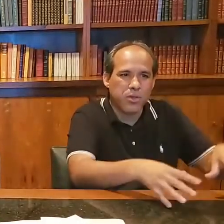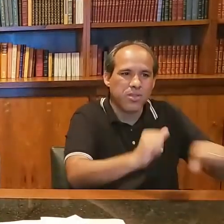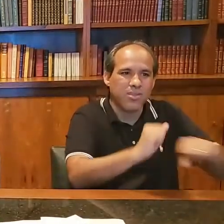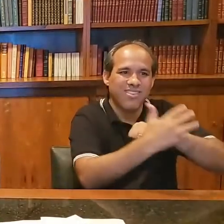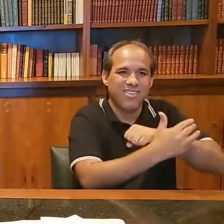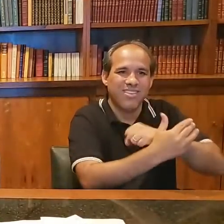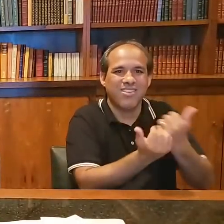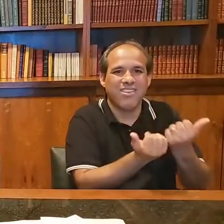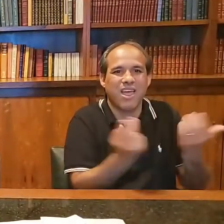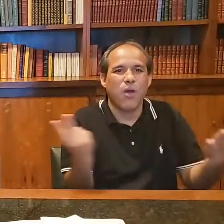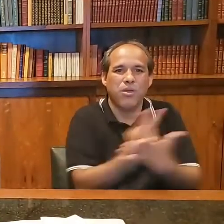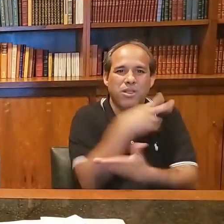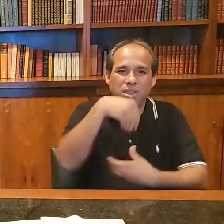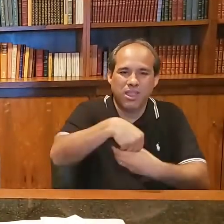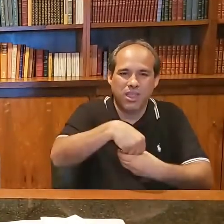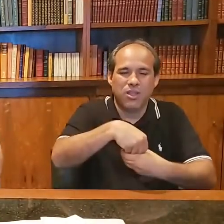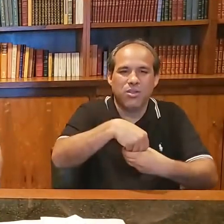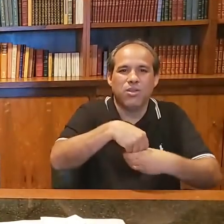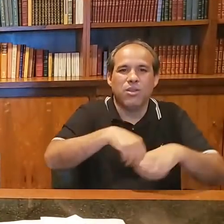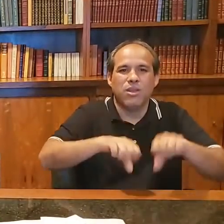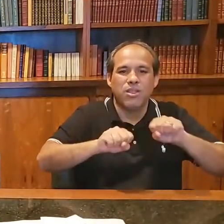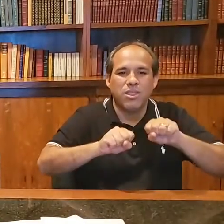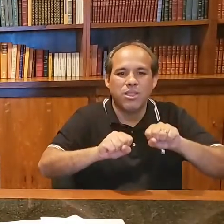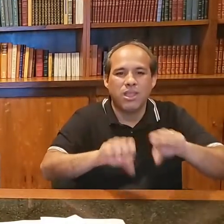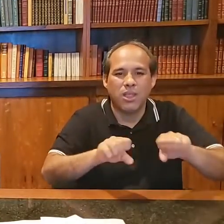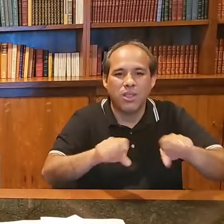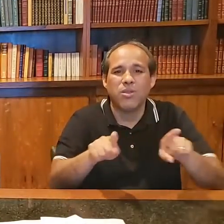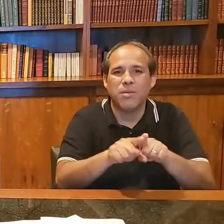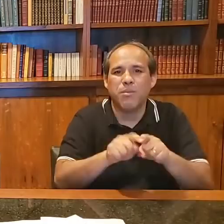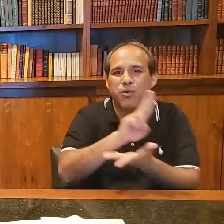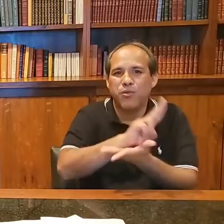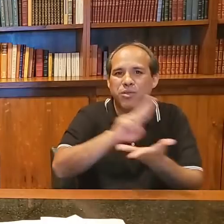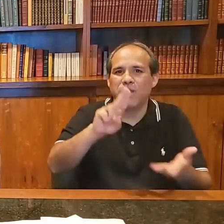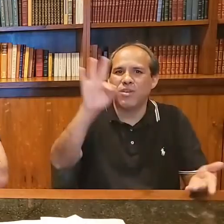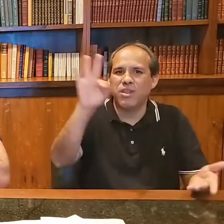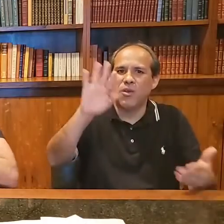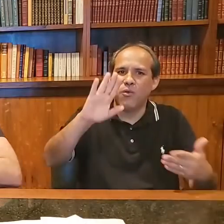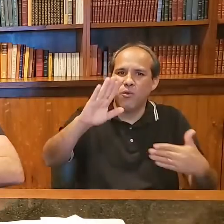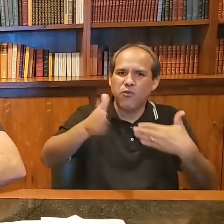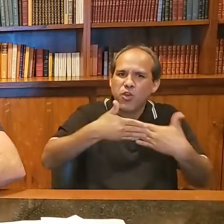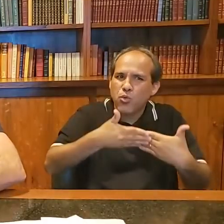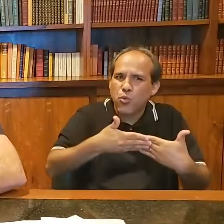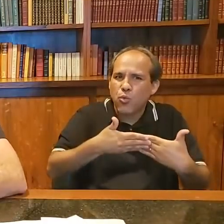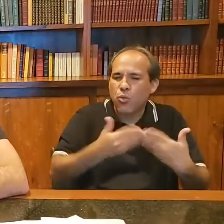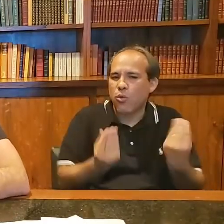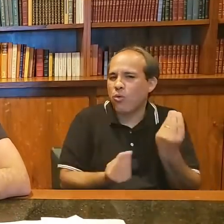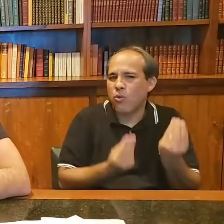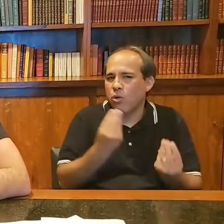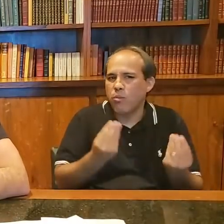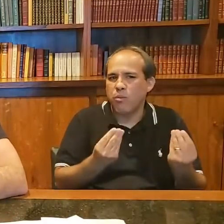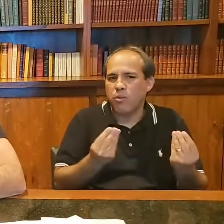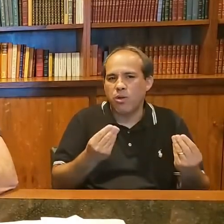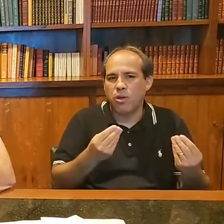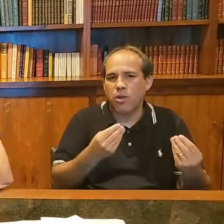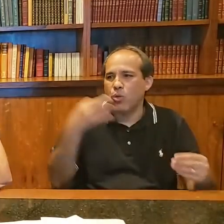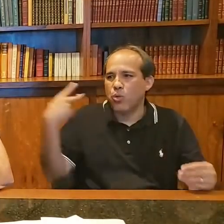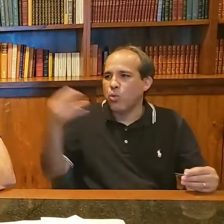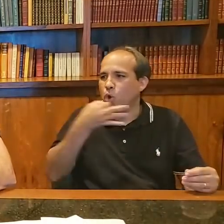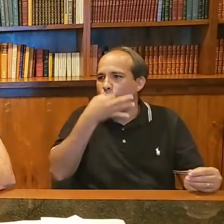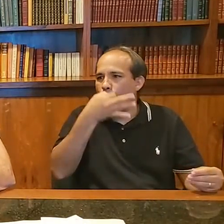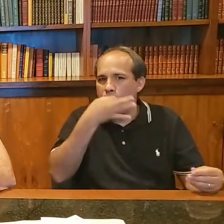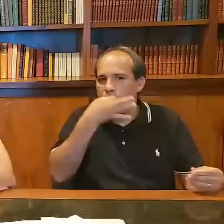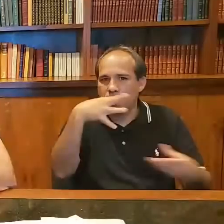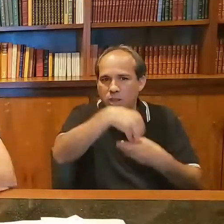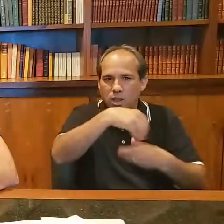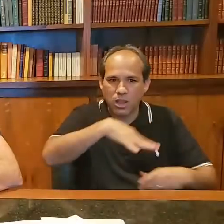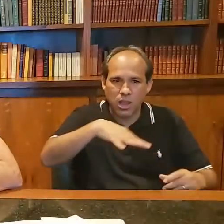respeito das universidades federais fechadas. Como é que o senhor avalia toda essa situação no setor público